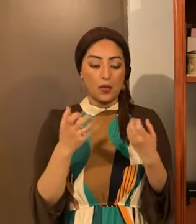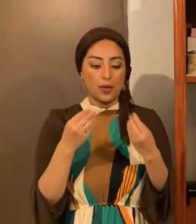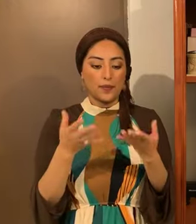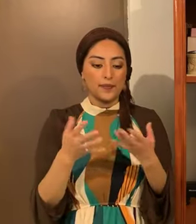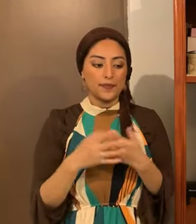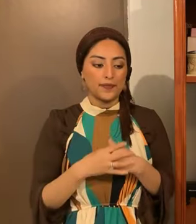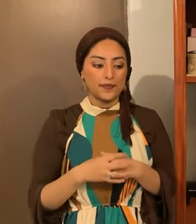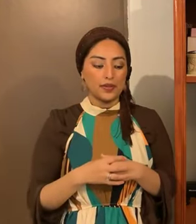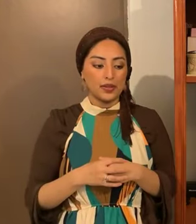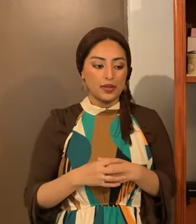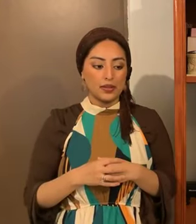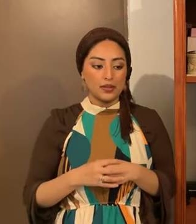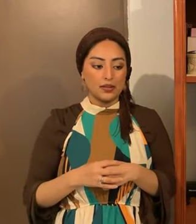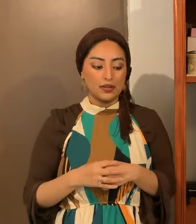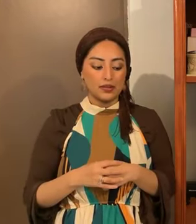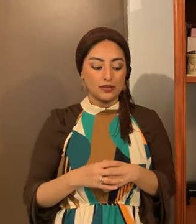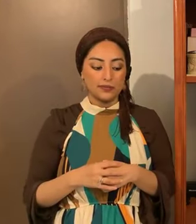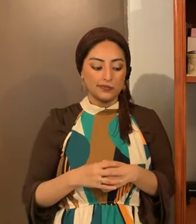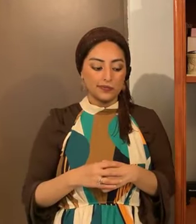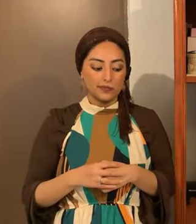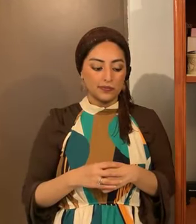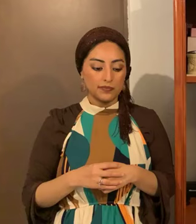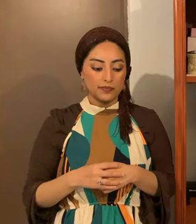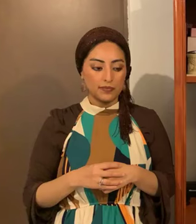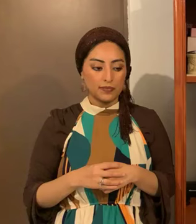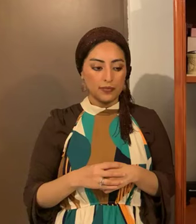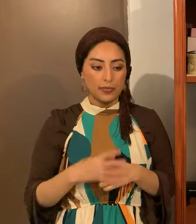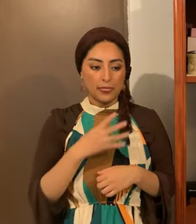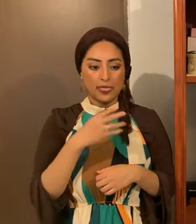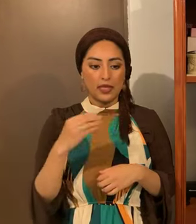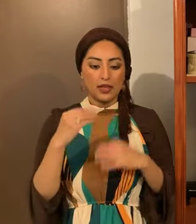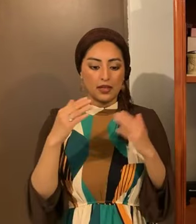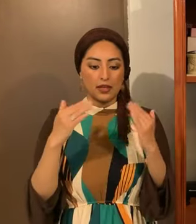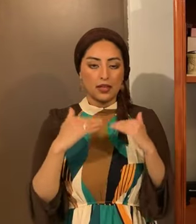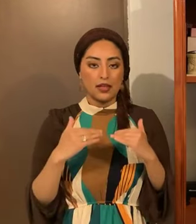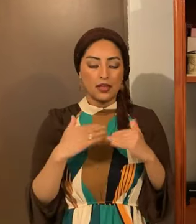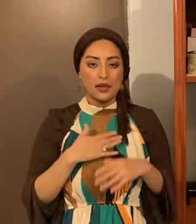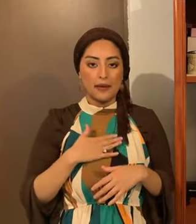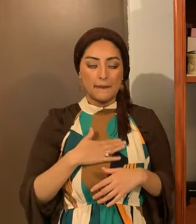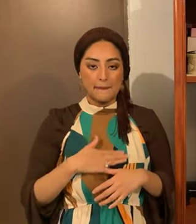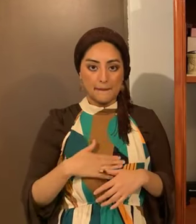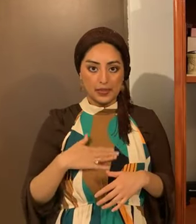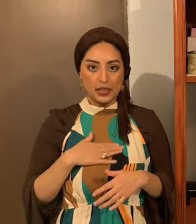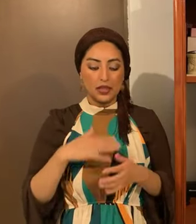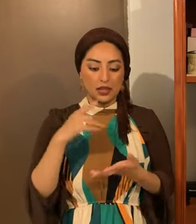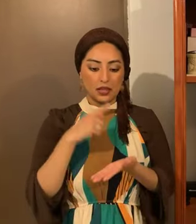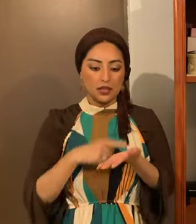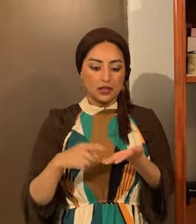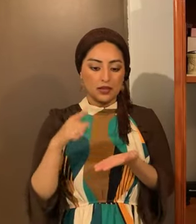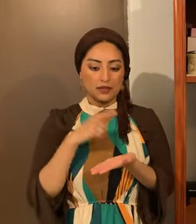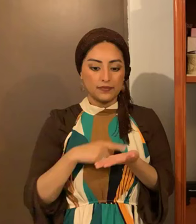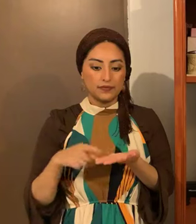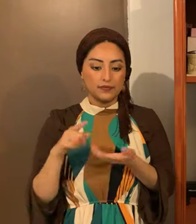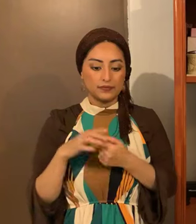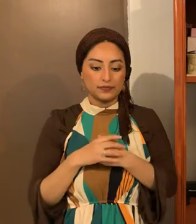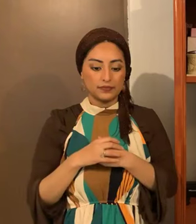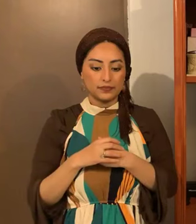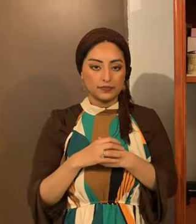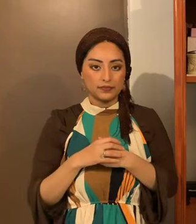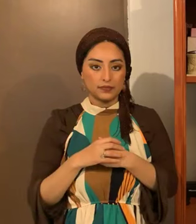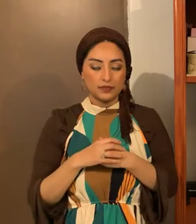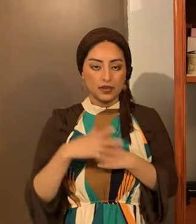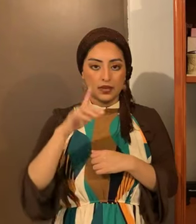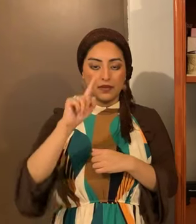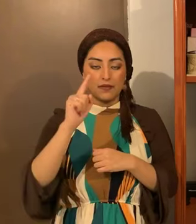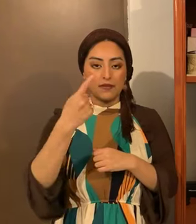respecto. Y ahora vamos, por favor, les pido que vayamos a, igual ahí